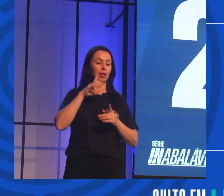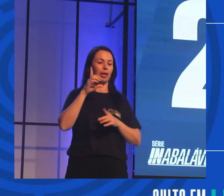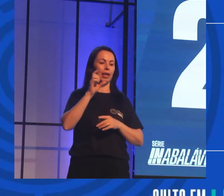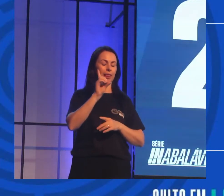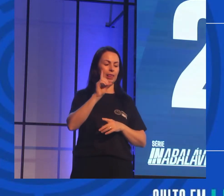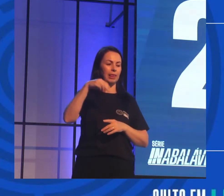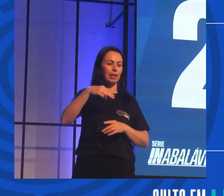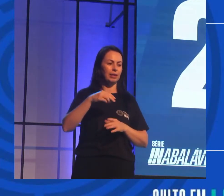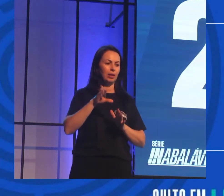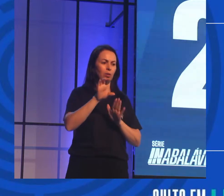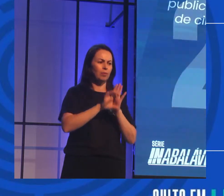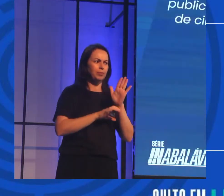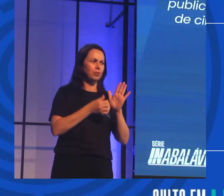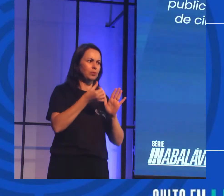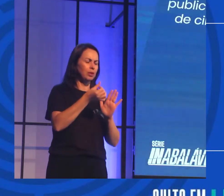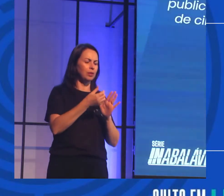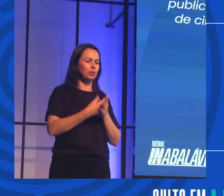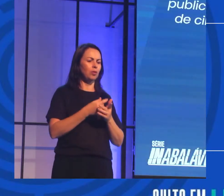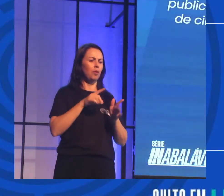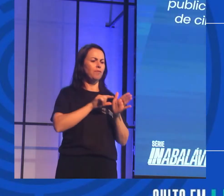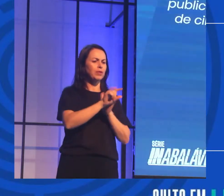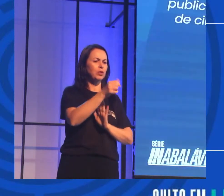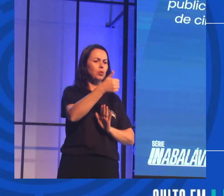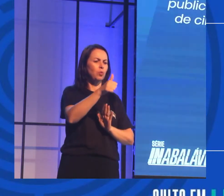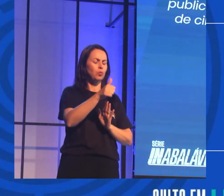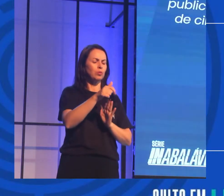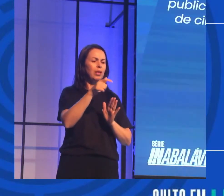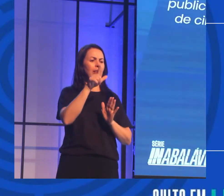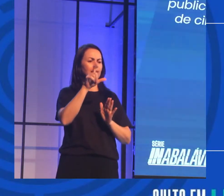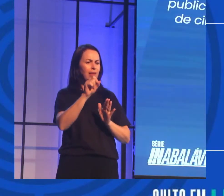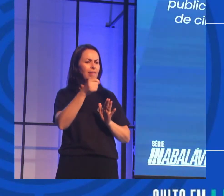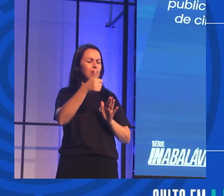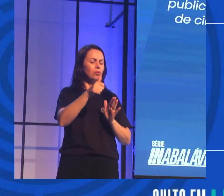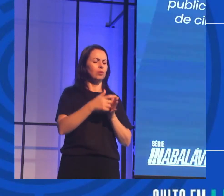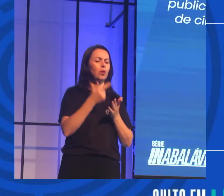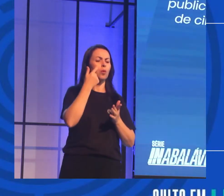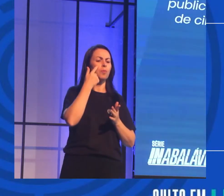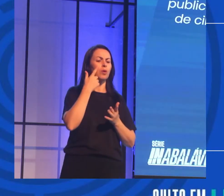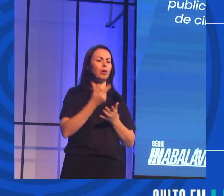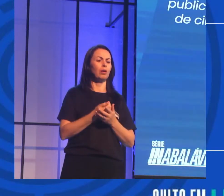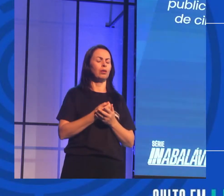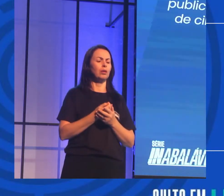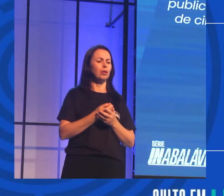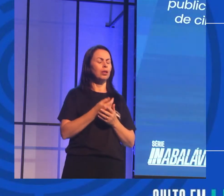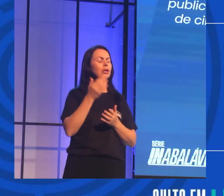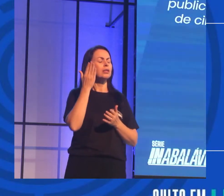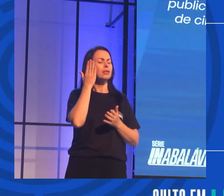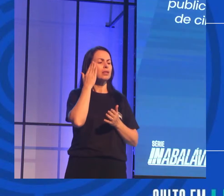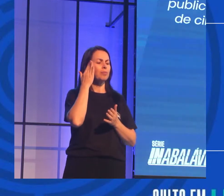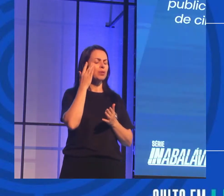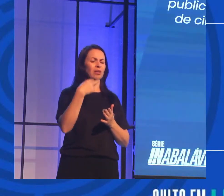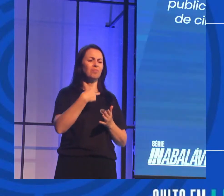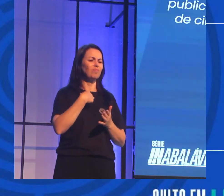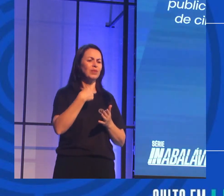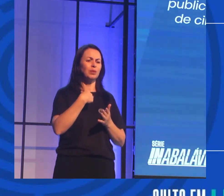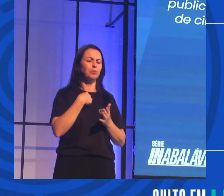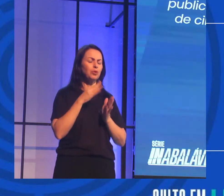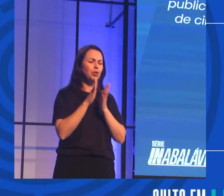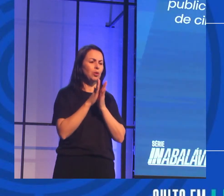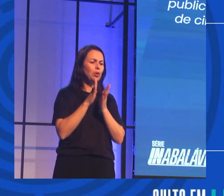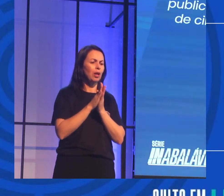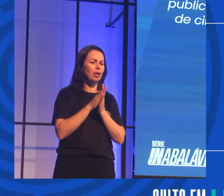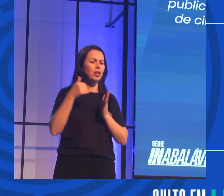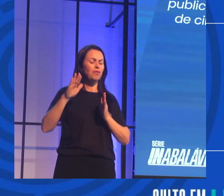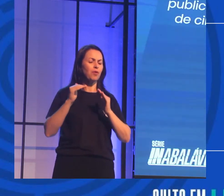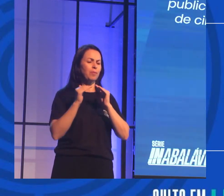quando Daniel soube que o decreto tinha sido publicado, você não pode orar, ou você ora e você morre, ele foi para casa, para o